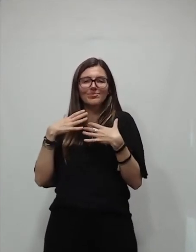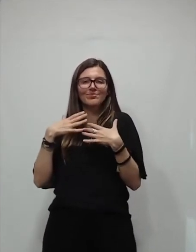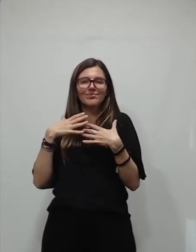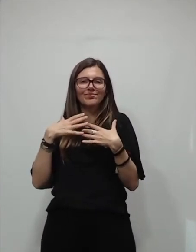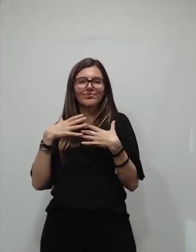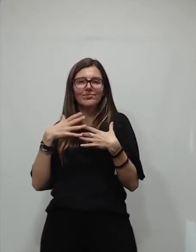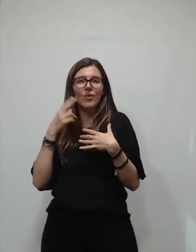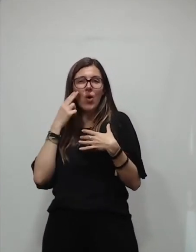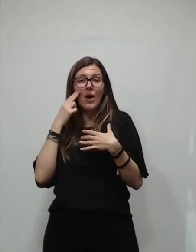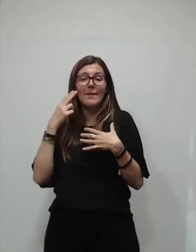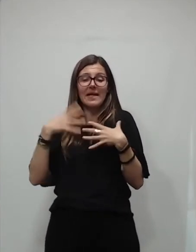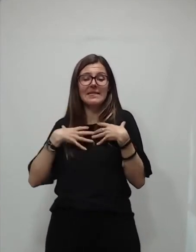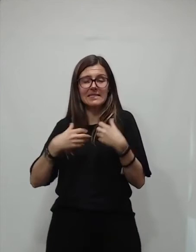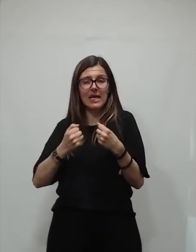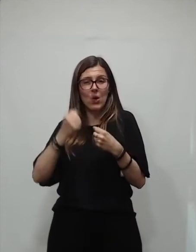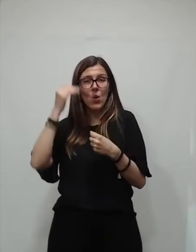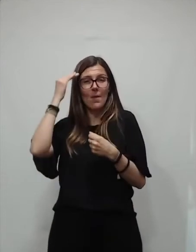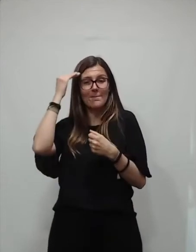cuáles son